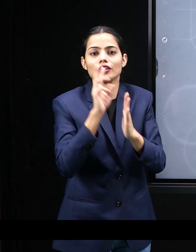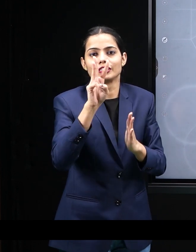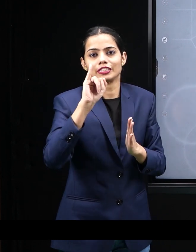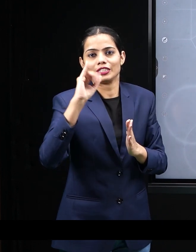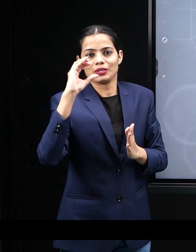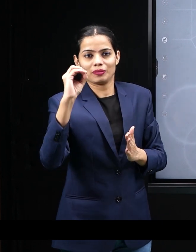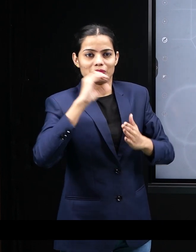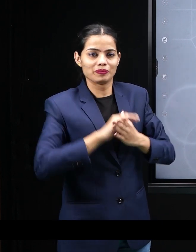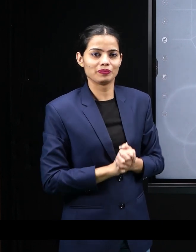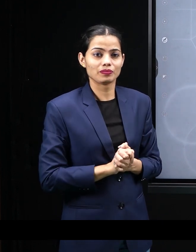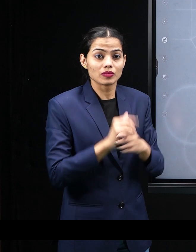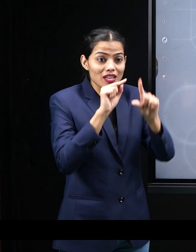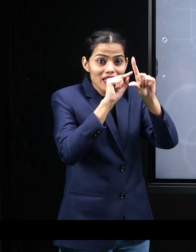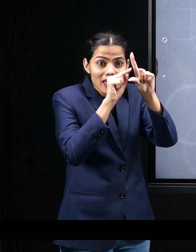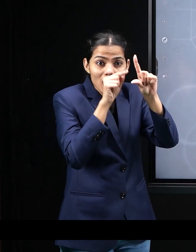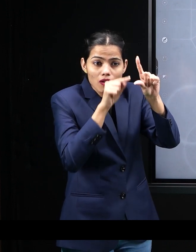ಚತುರ್ಭುಜದ ಕೋನ ಮೊತ್ತದ ಆಸ್ತಿ.